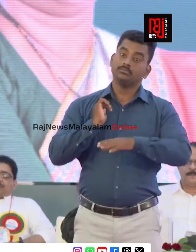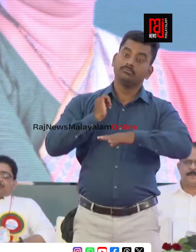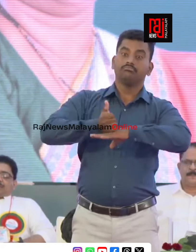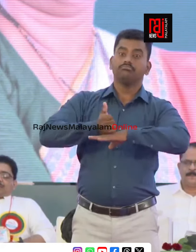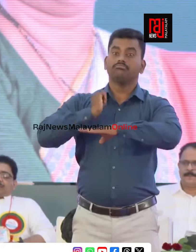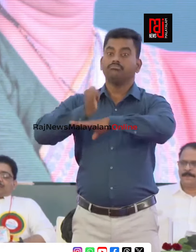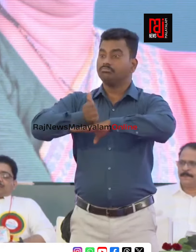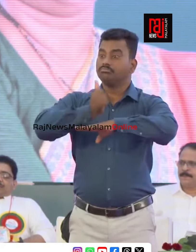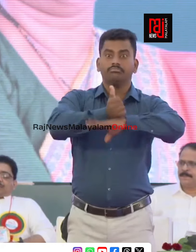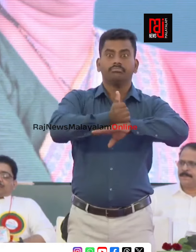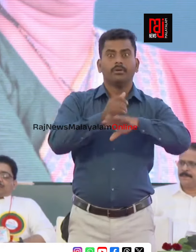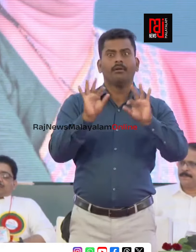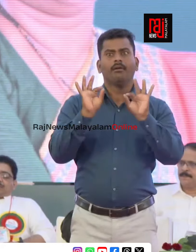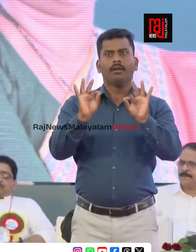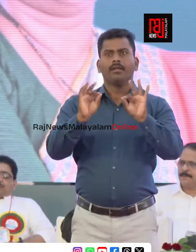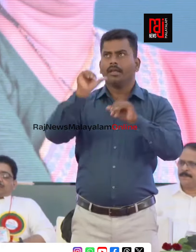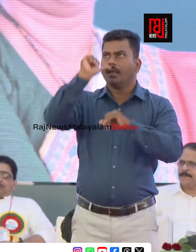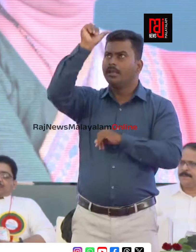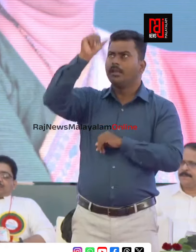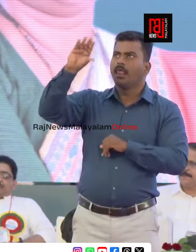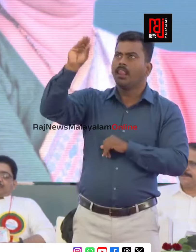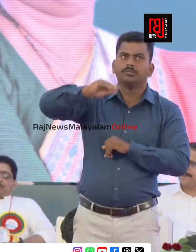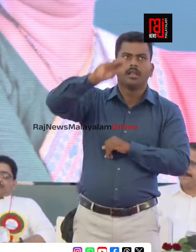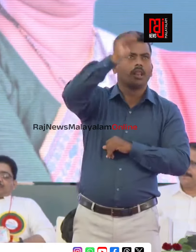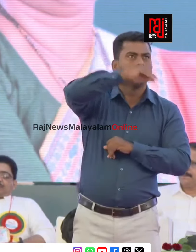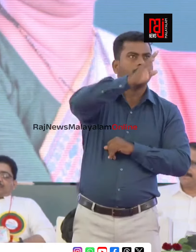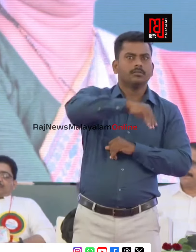എന്നാൽ ഇന്നത്